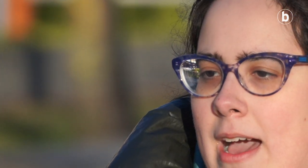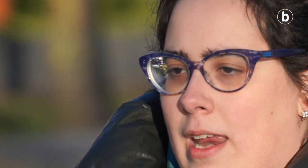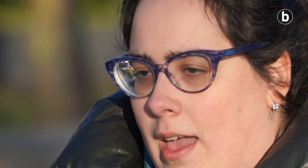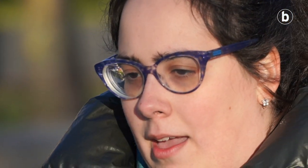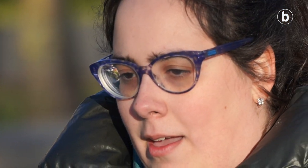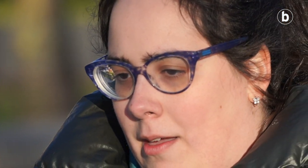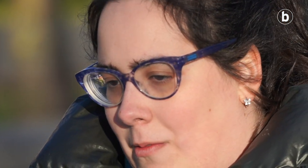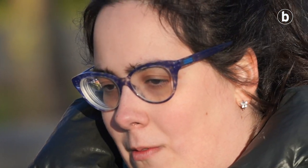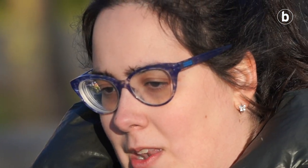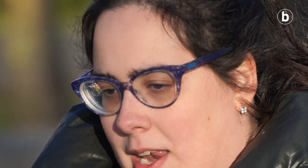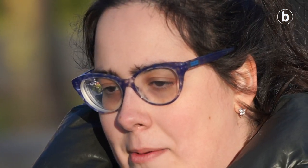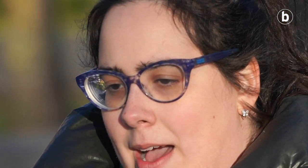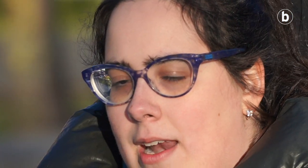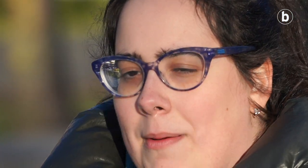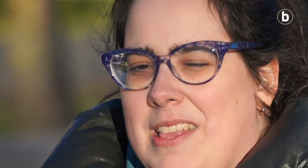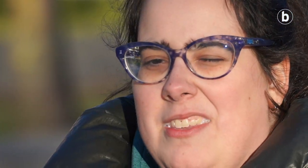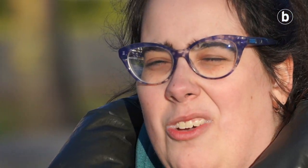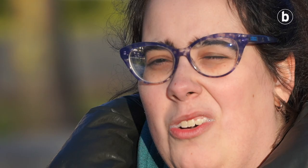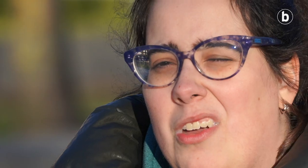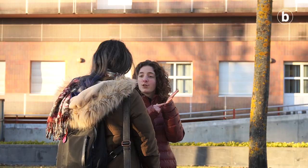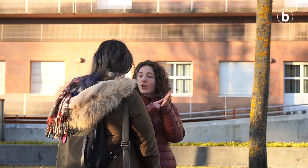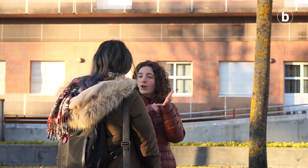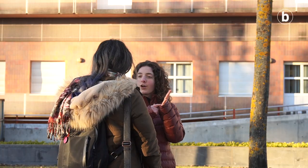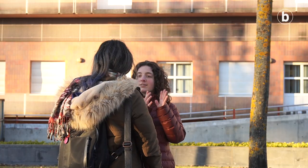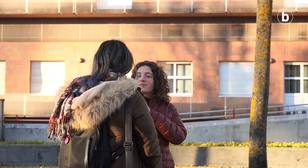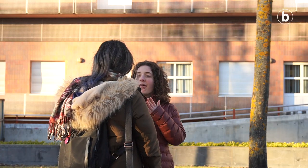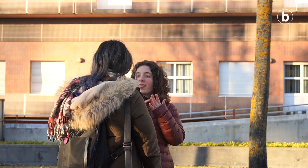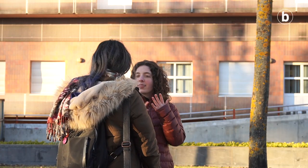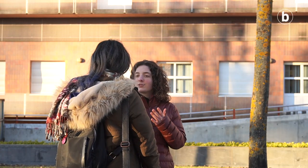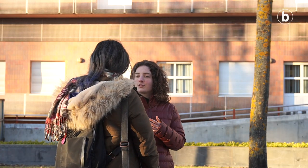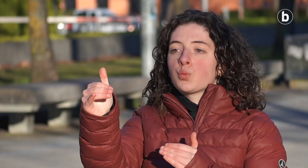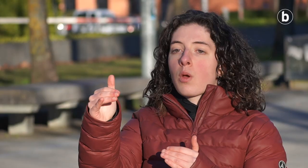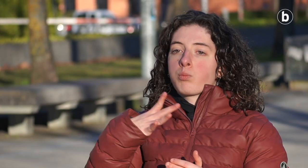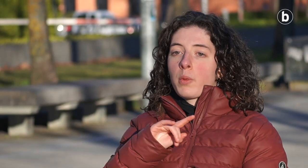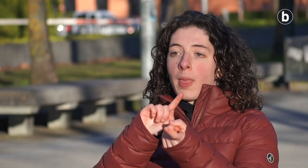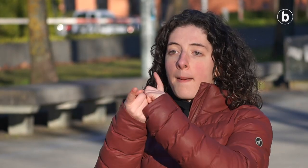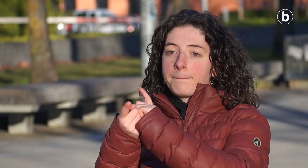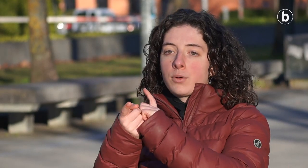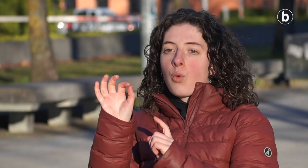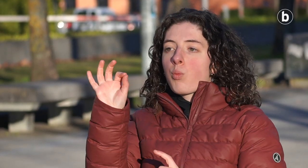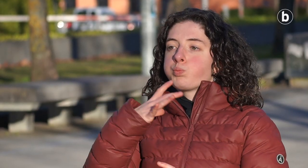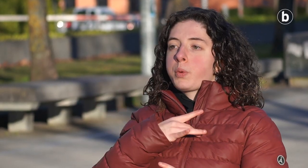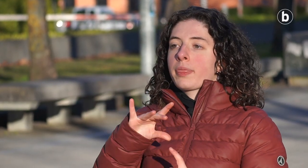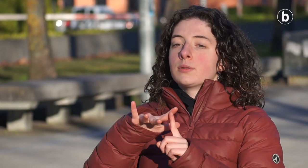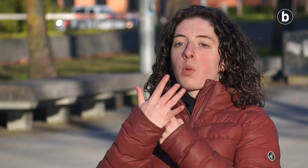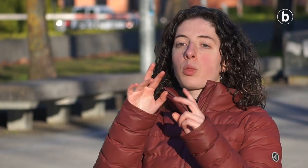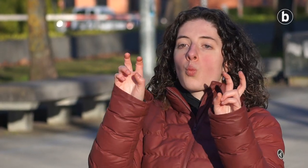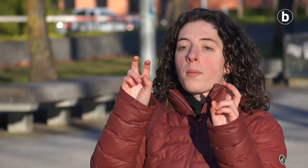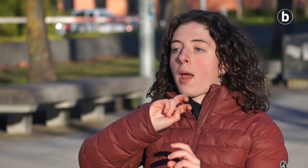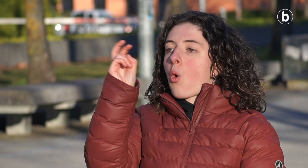behar nire beharrak betetzeko. Orain bai badut interpretea, baina etorkizunean izan daiteke aldaketa izatea,